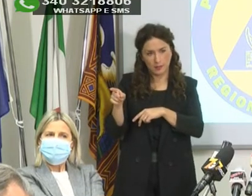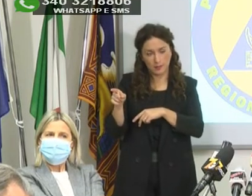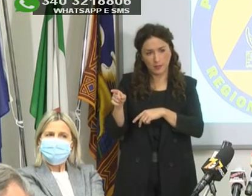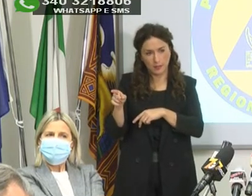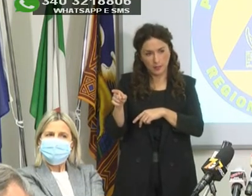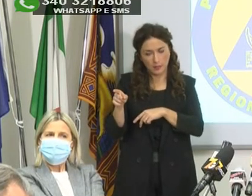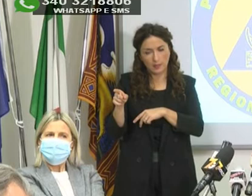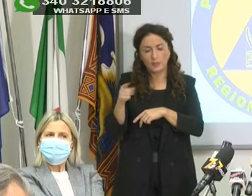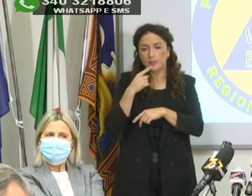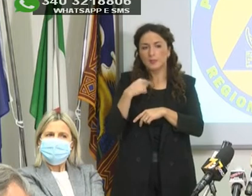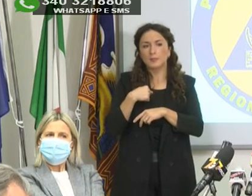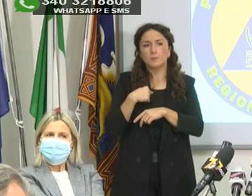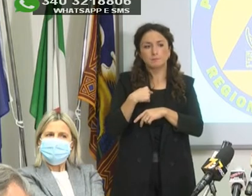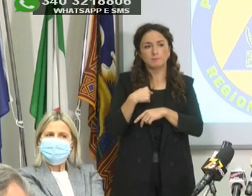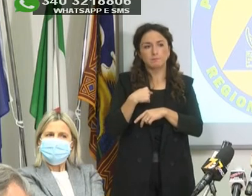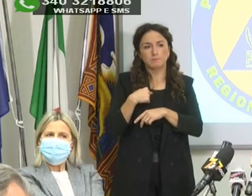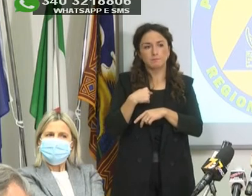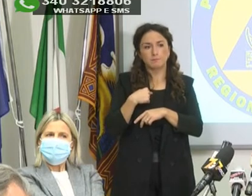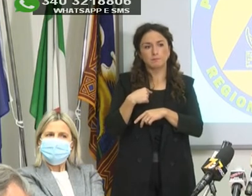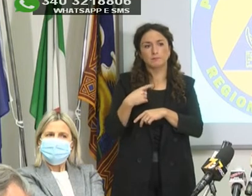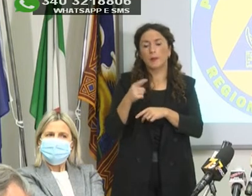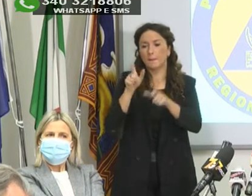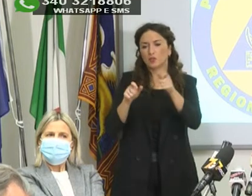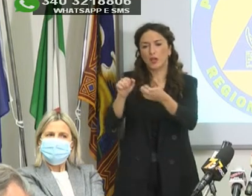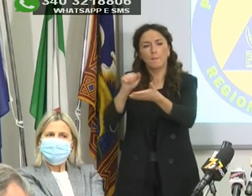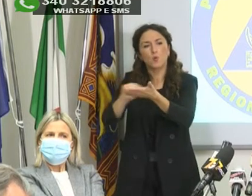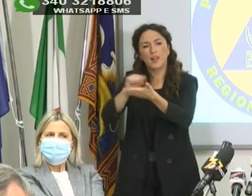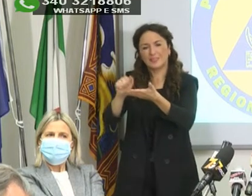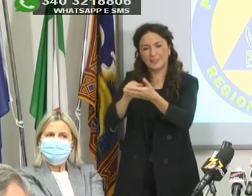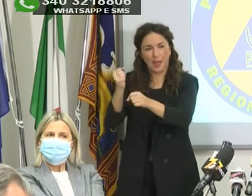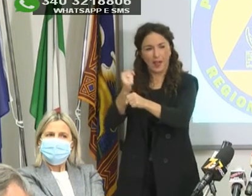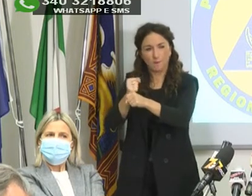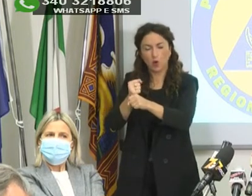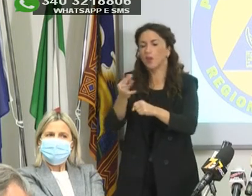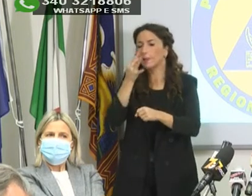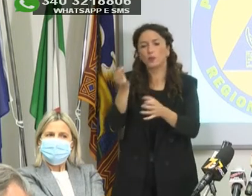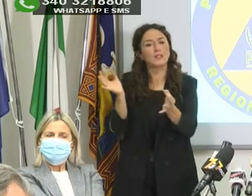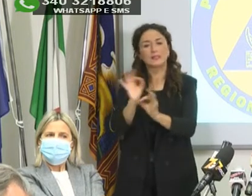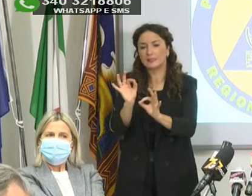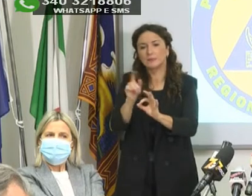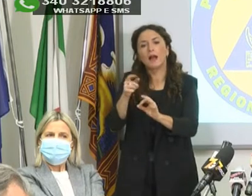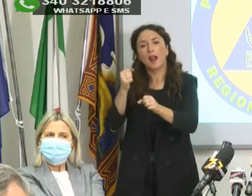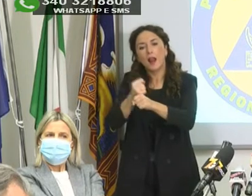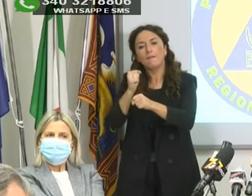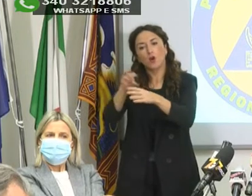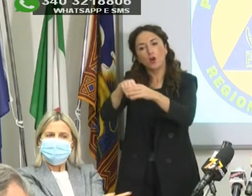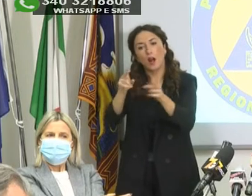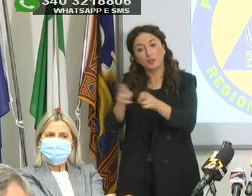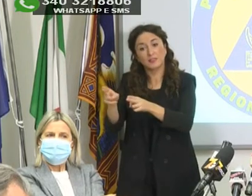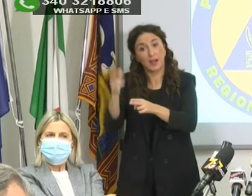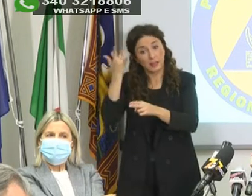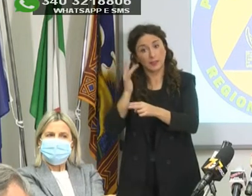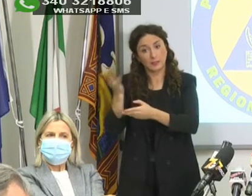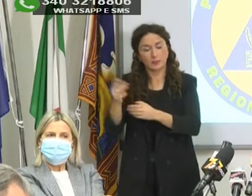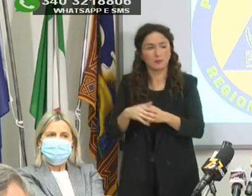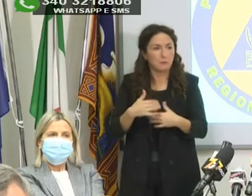Schiavonia, loro dicono che a loro non vengono fatti i tamponi, anche se poi vanno a lavorare in strutture sanitarie a rischio.